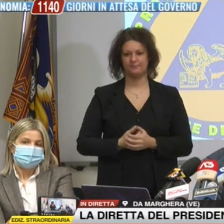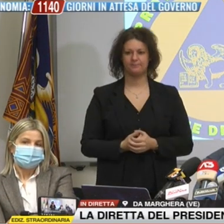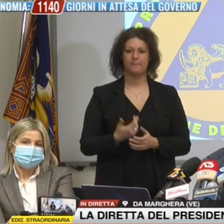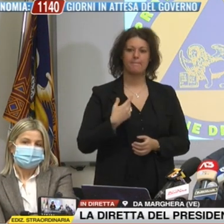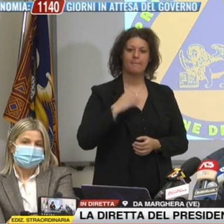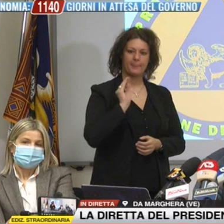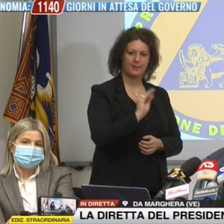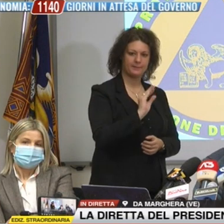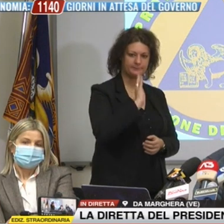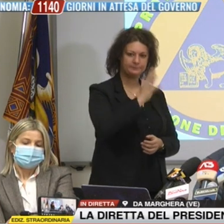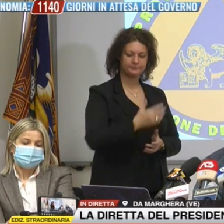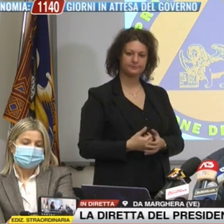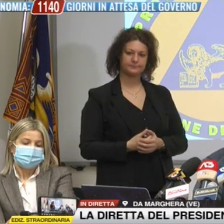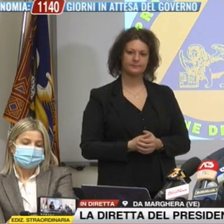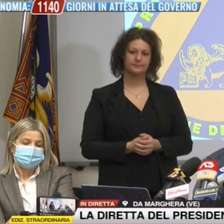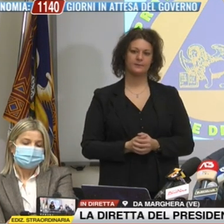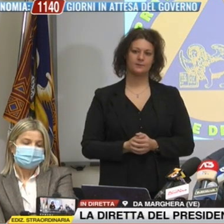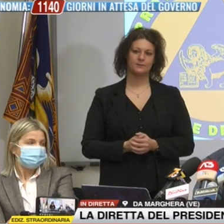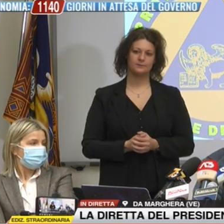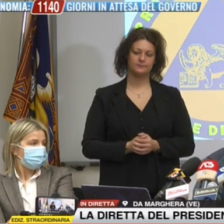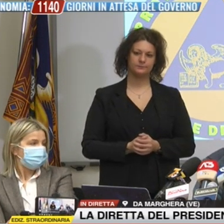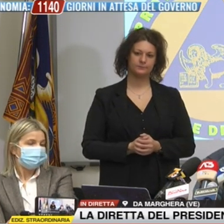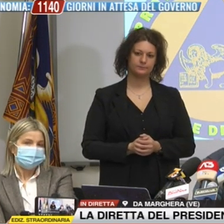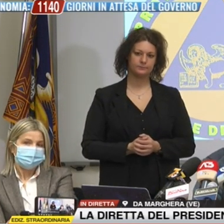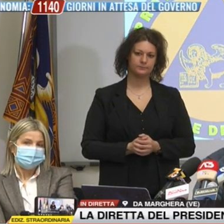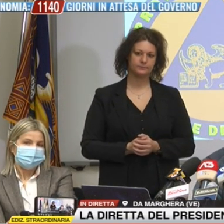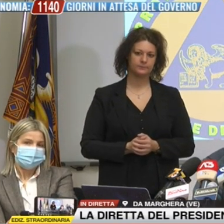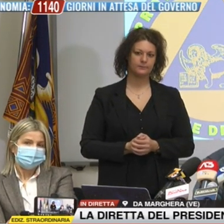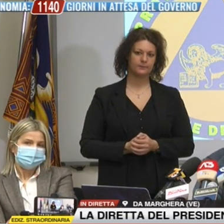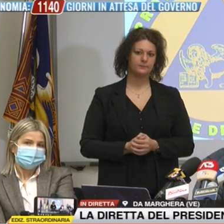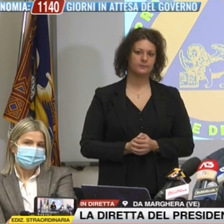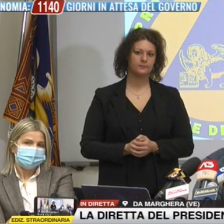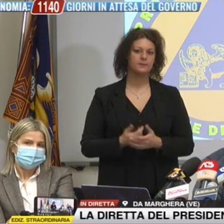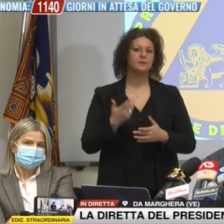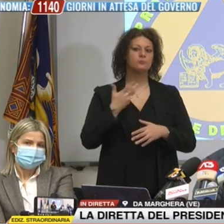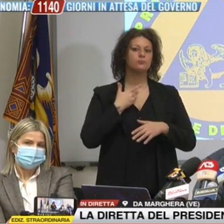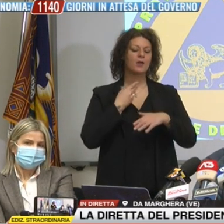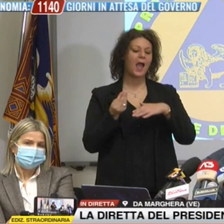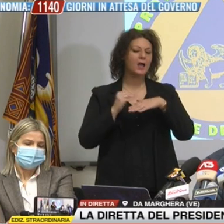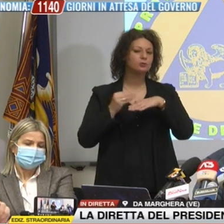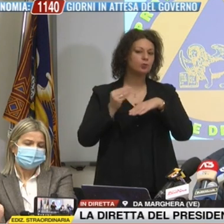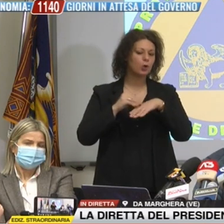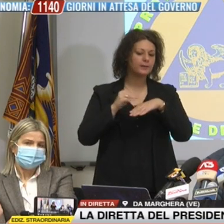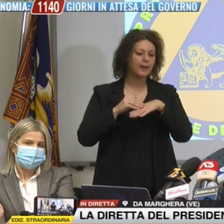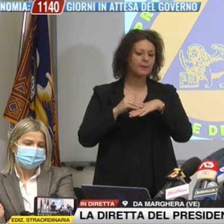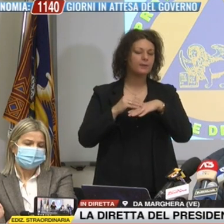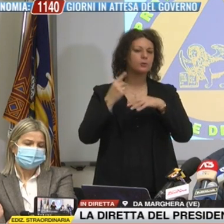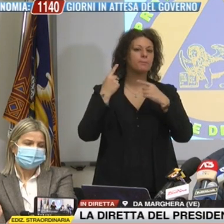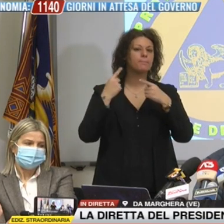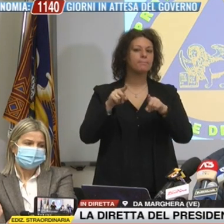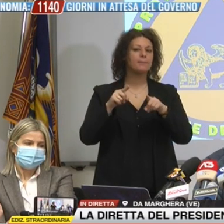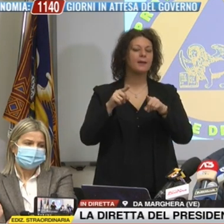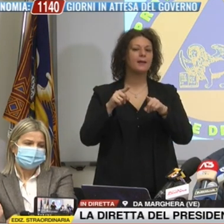Sarò rapida. Volevo chiederle se potete darci l'aggiornamento sul numero dei sanitari, la percentuale dei sanitari che